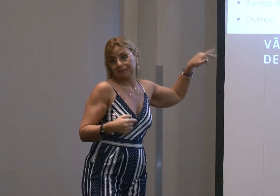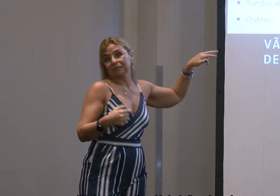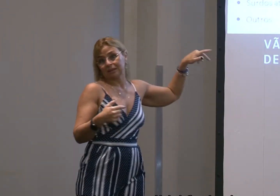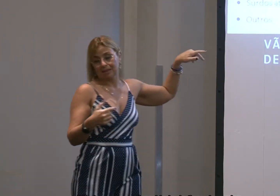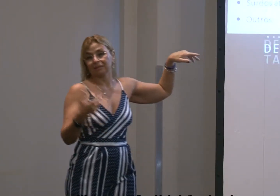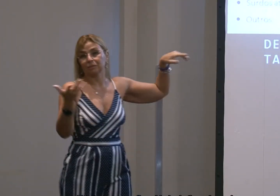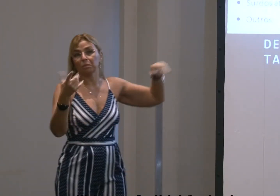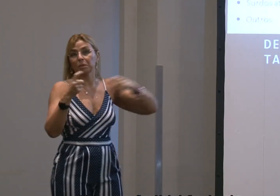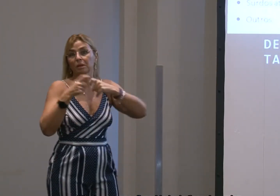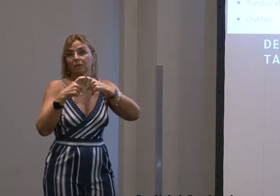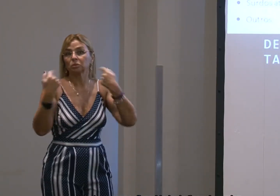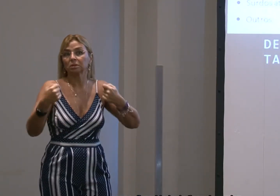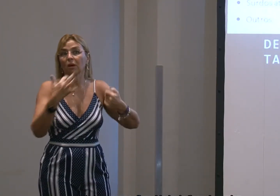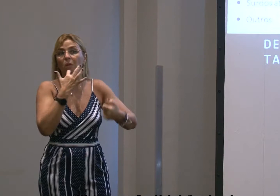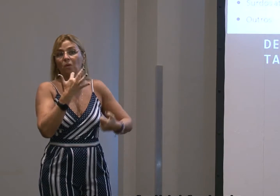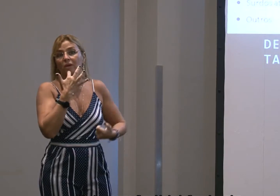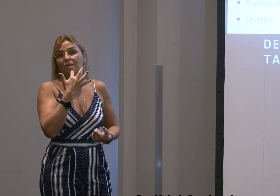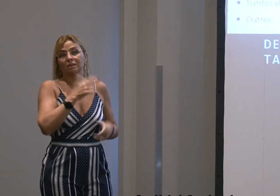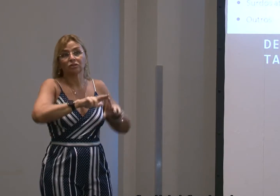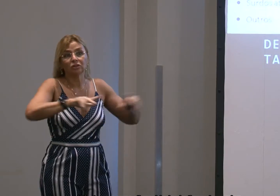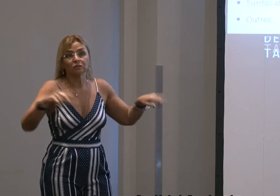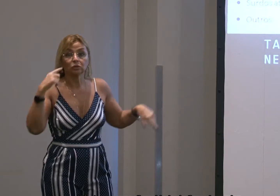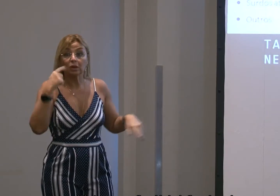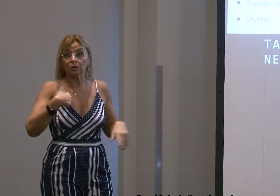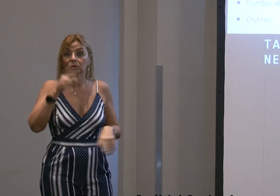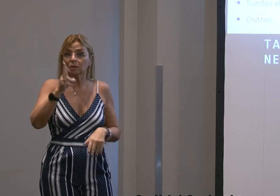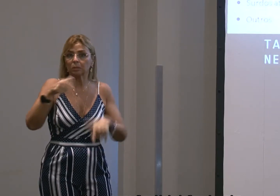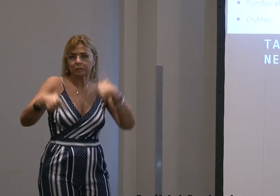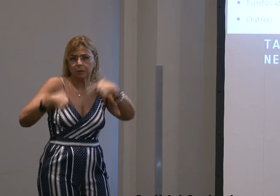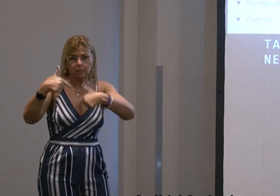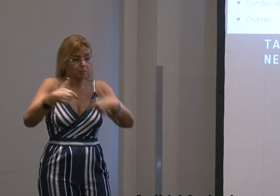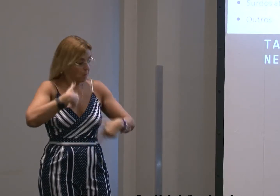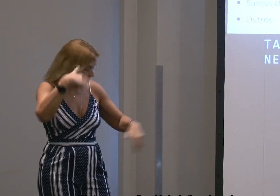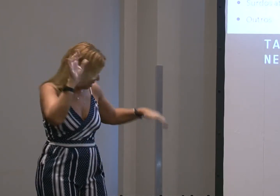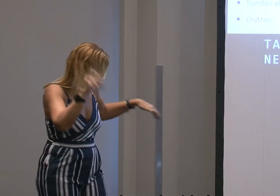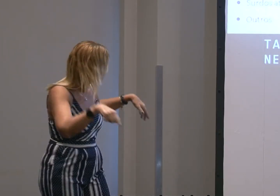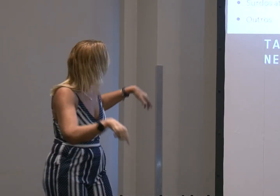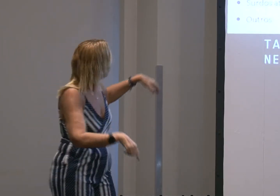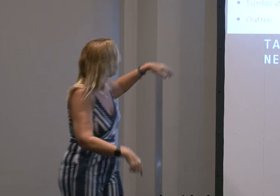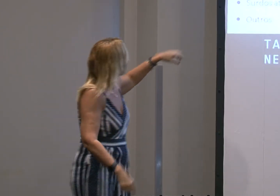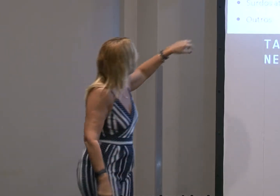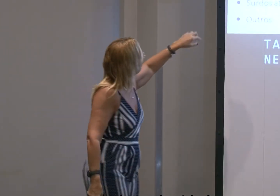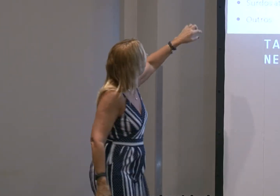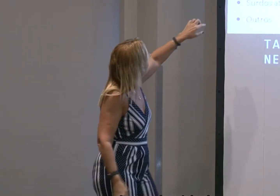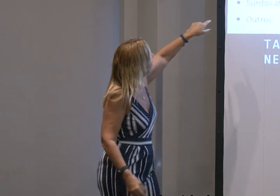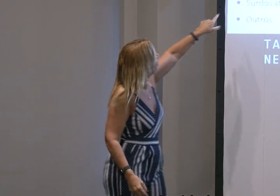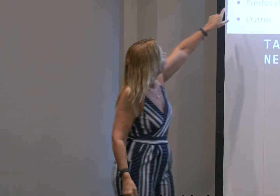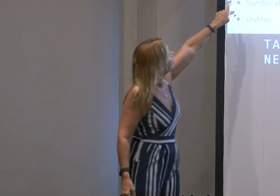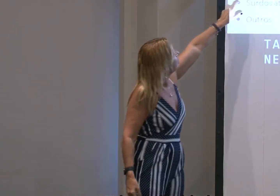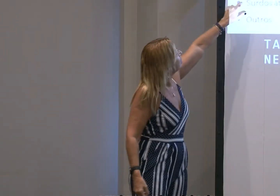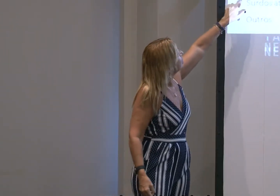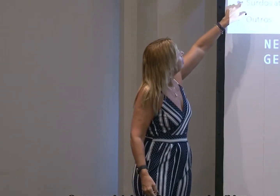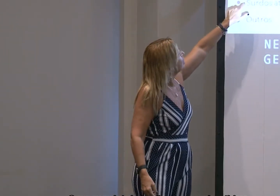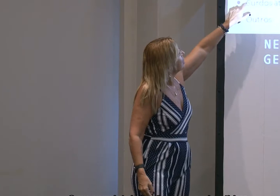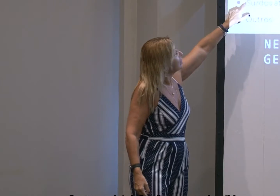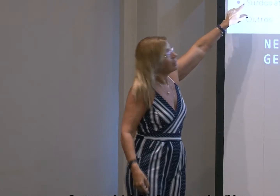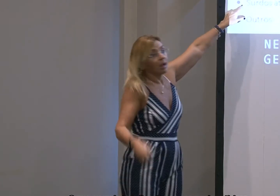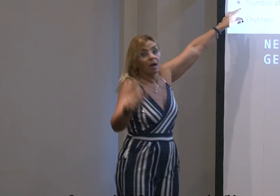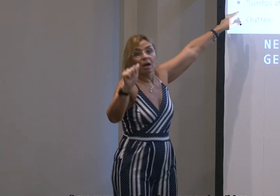A gente tem uma diversidade de tipos de surdez e a gente precisa conhecer todos eles. O que eu mais trabalho